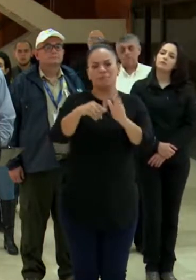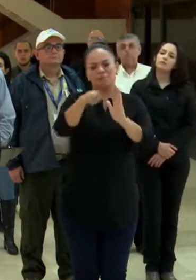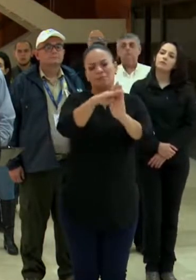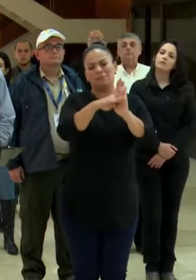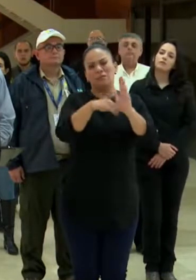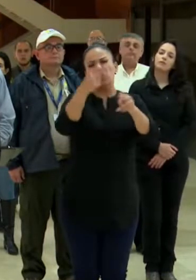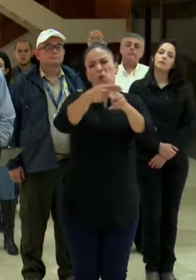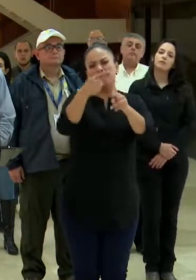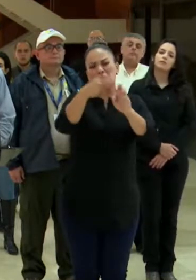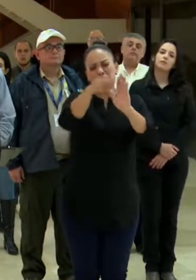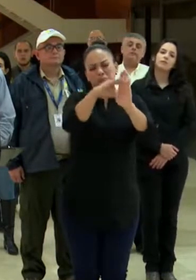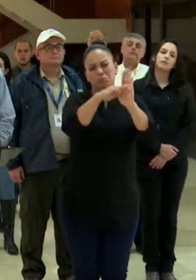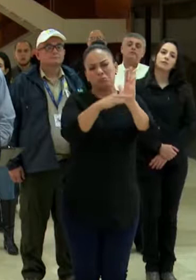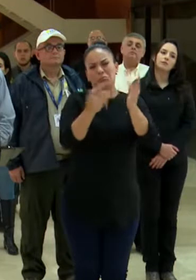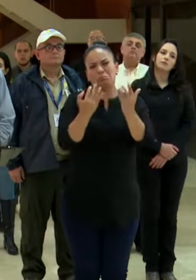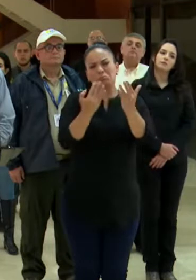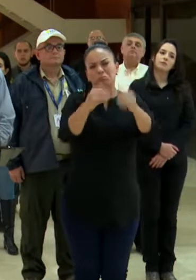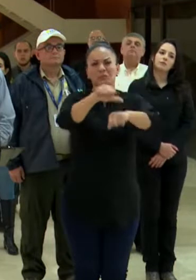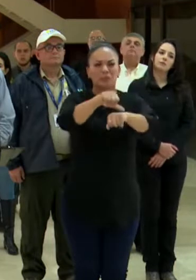listas de espera,